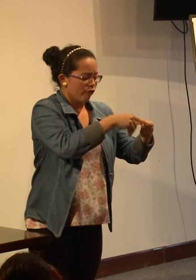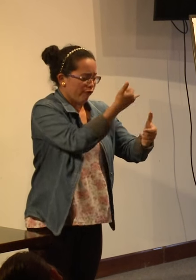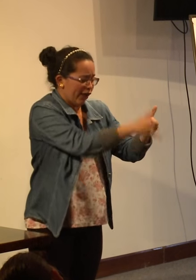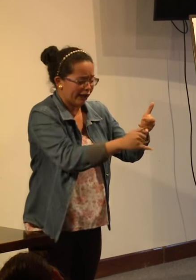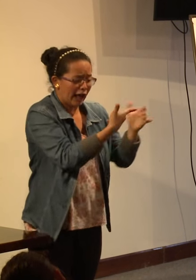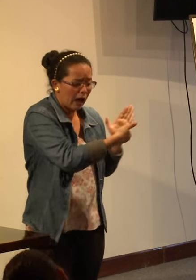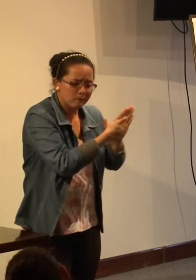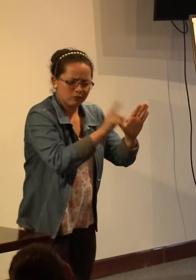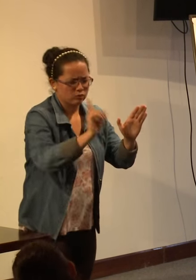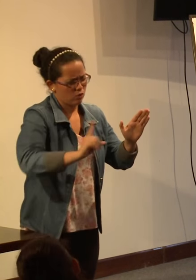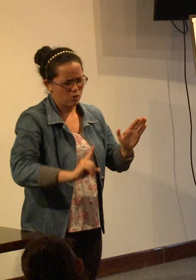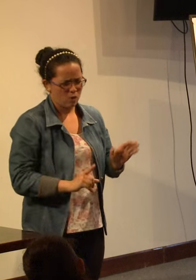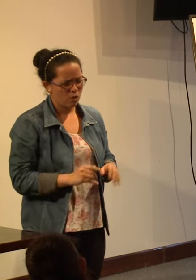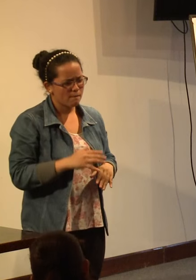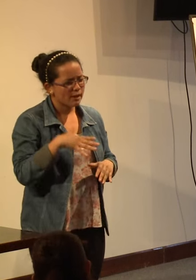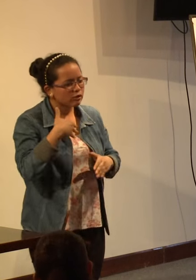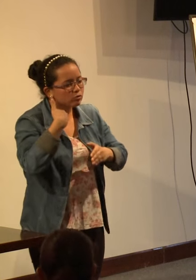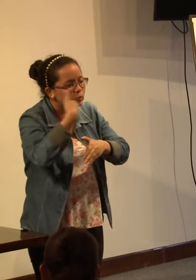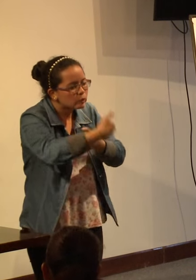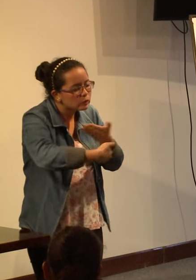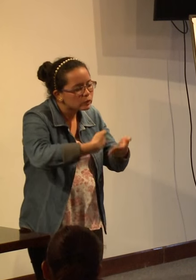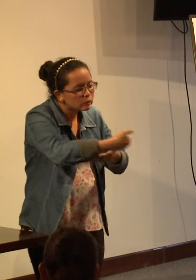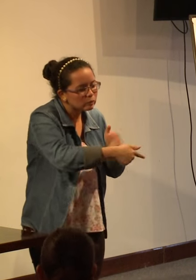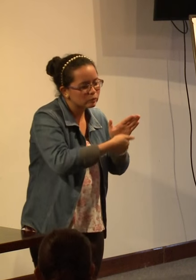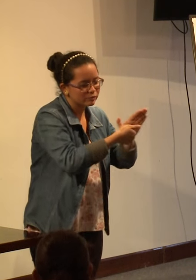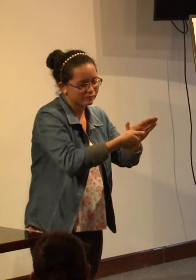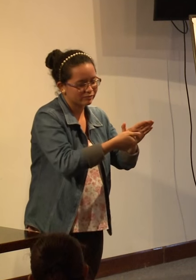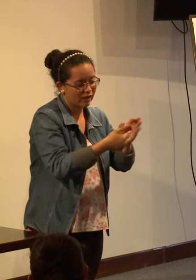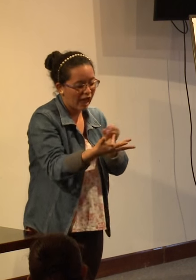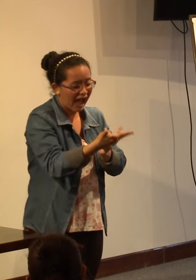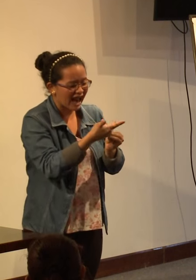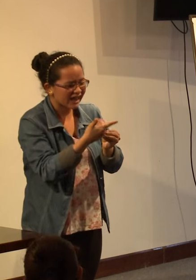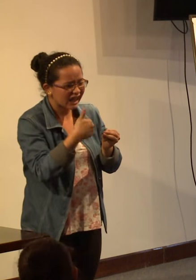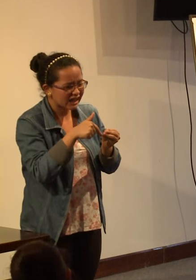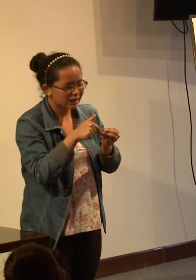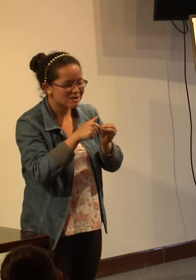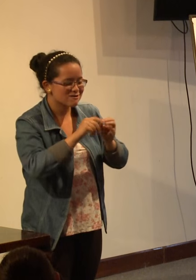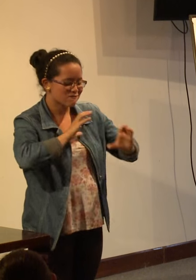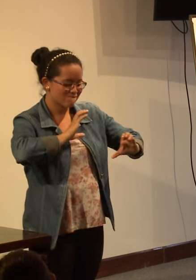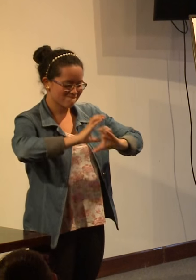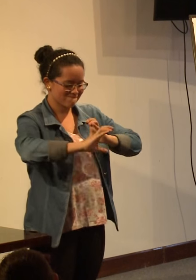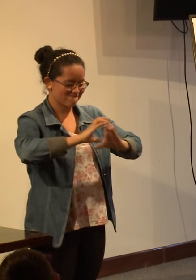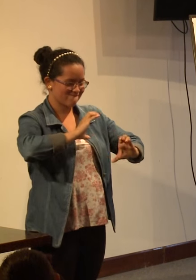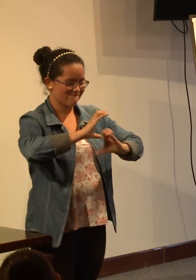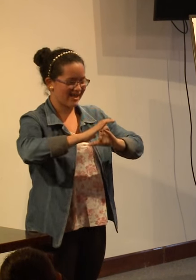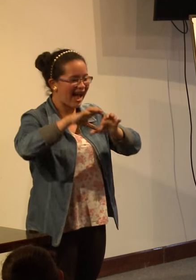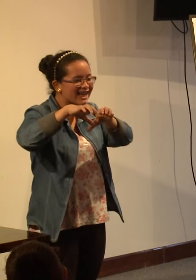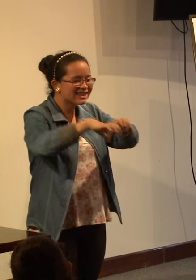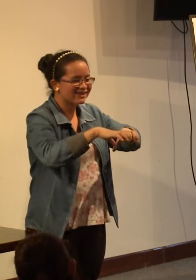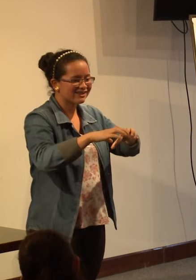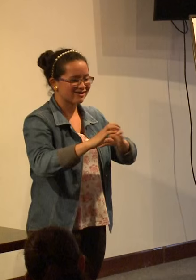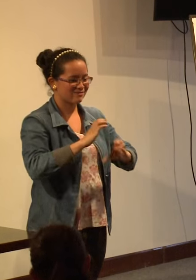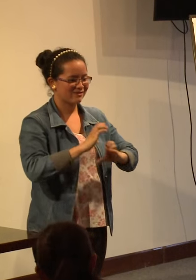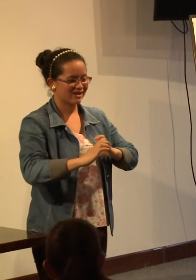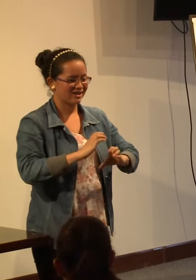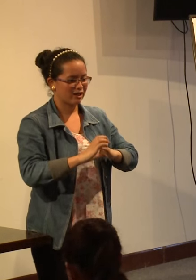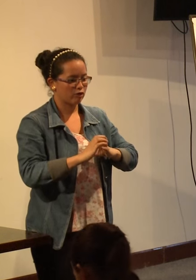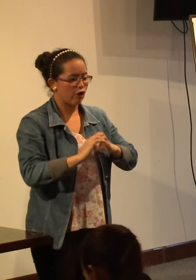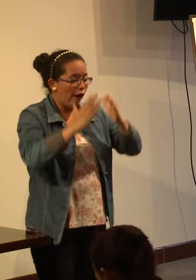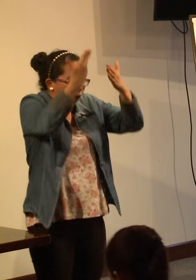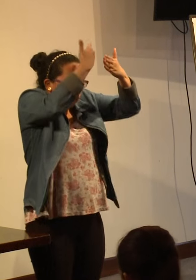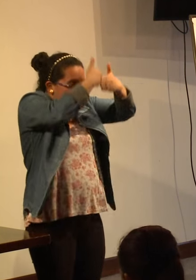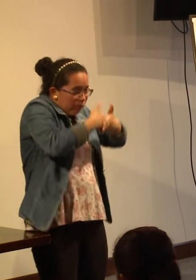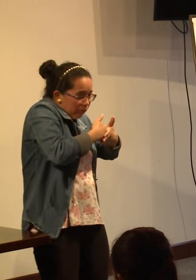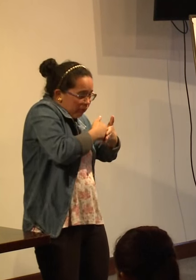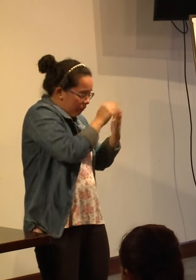uno tenga esa idea. ¿Por qué? Porque el arte en esencia es un hecho comunicativo, y uno no puede hacer un hecho comunicativo para meterlo bajo la cama para que nadie lo vea.